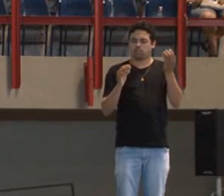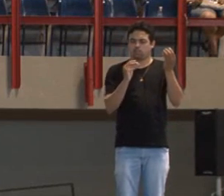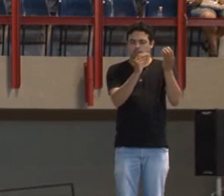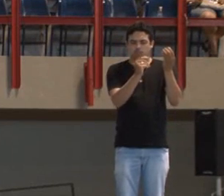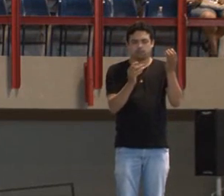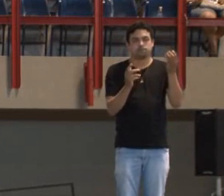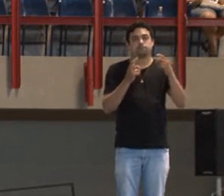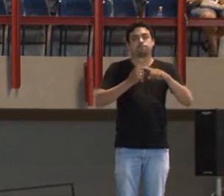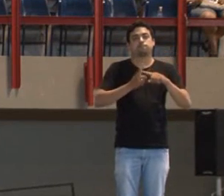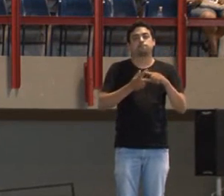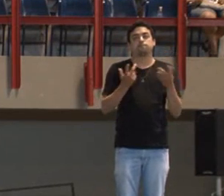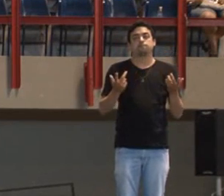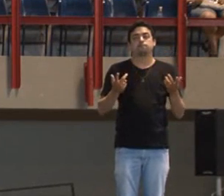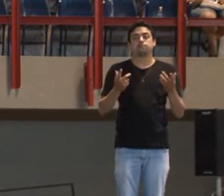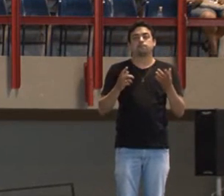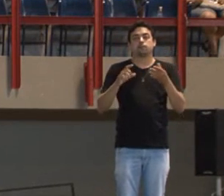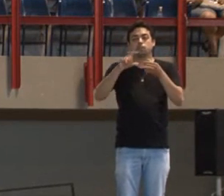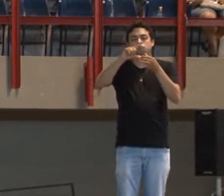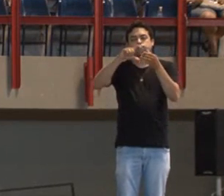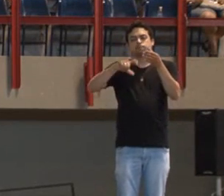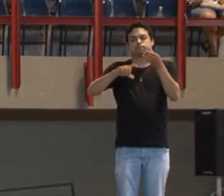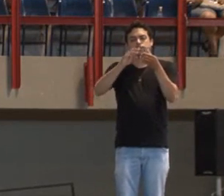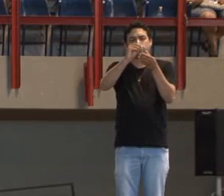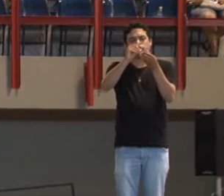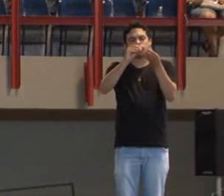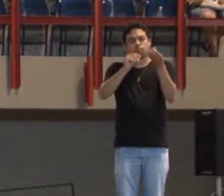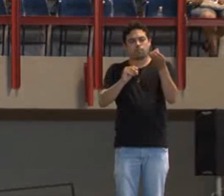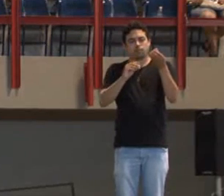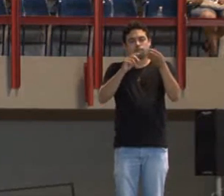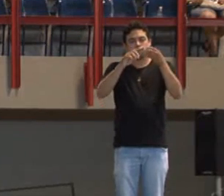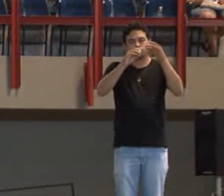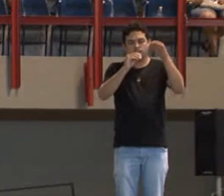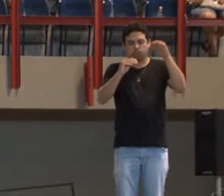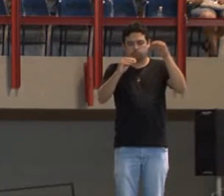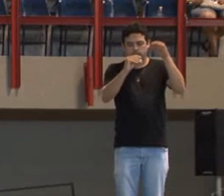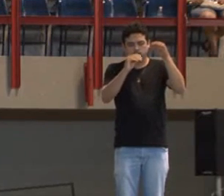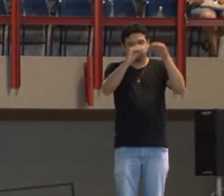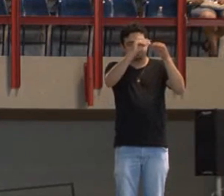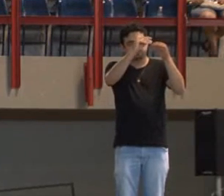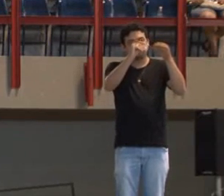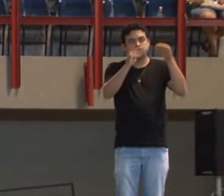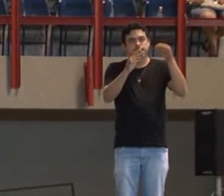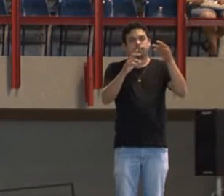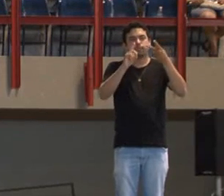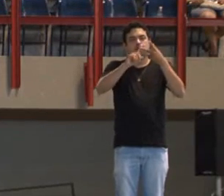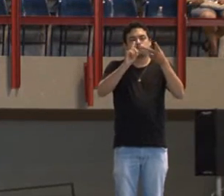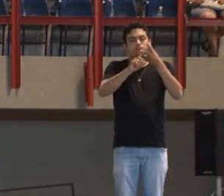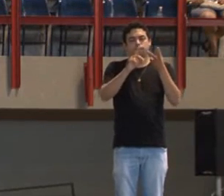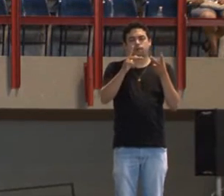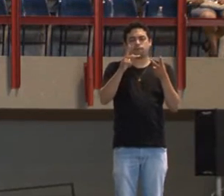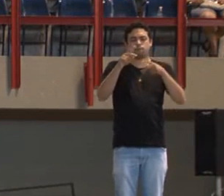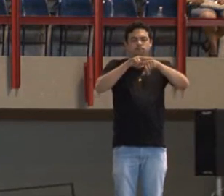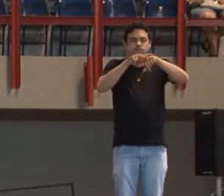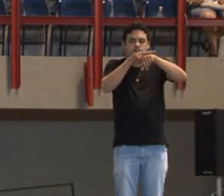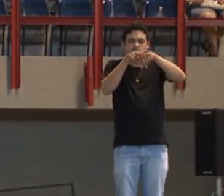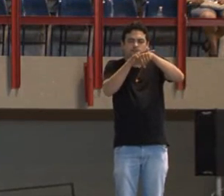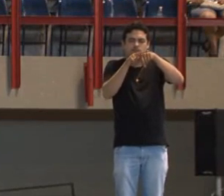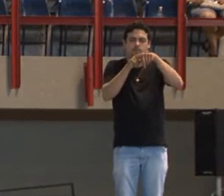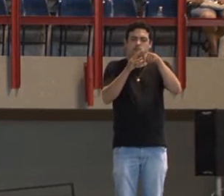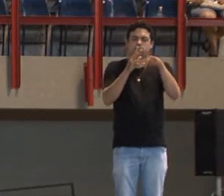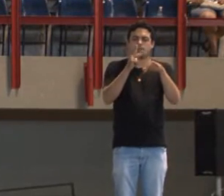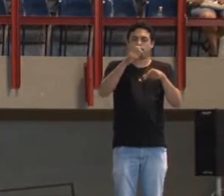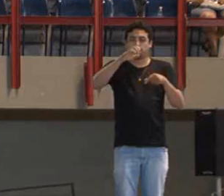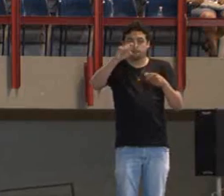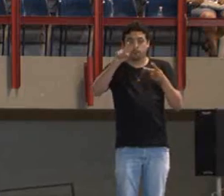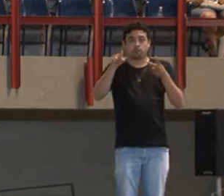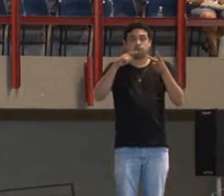diz? O que é a pilha estourada? Fica uma meleca dentro da lanterna, fica um pozinho esverdeado, esbranquiçado,